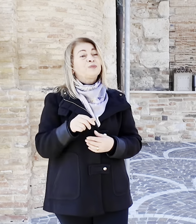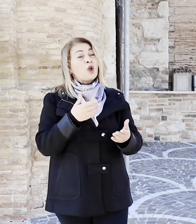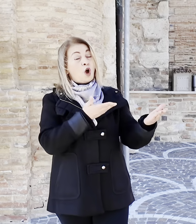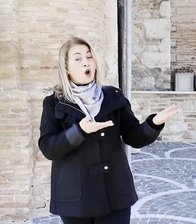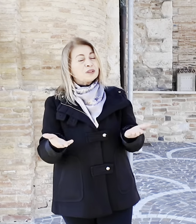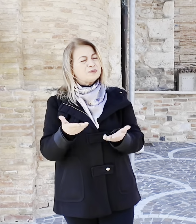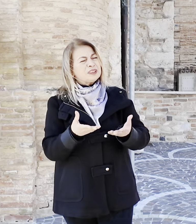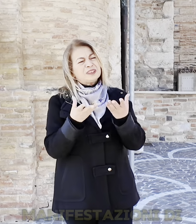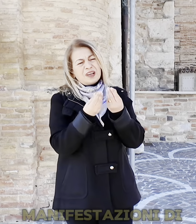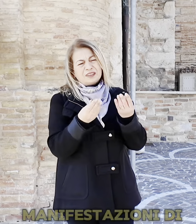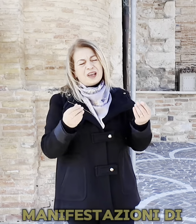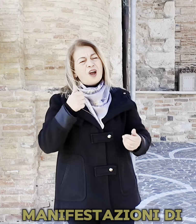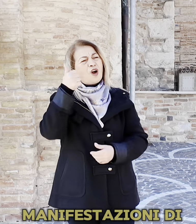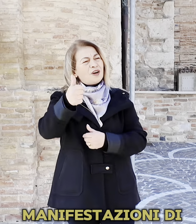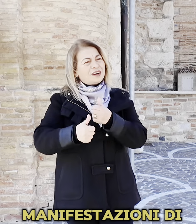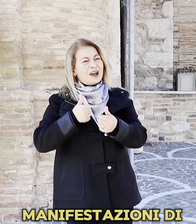dell'anno